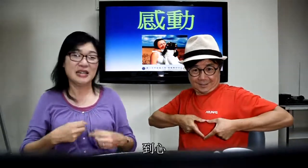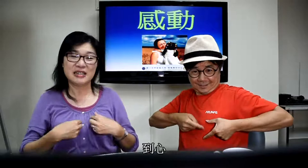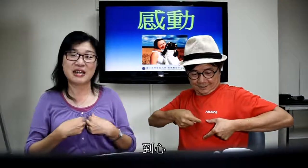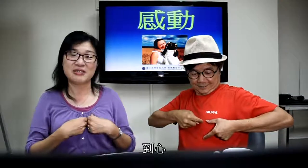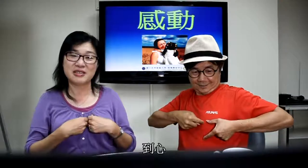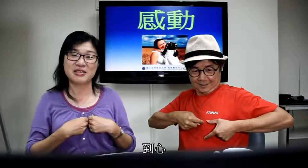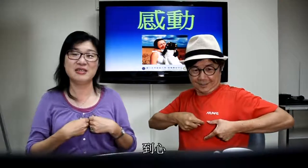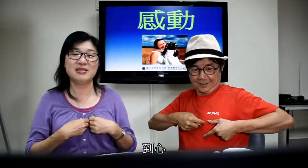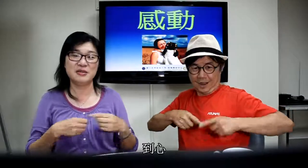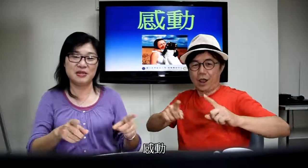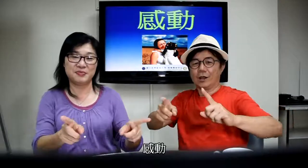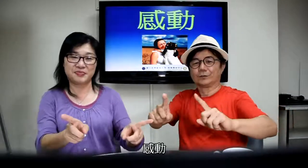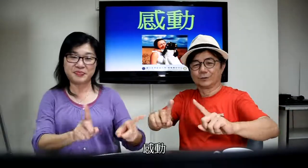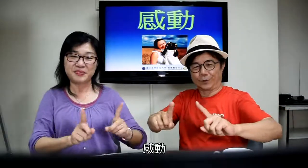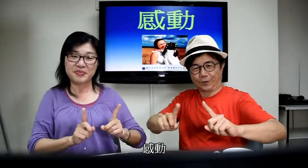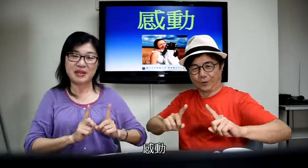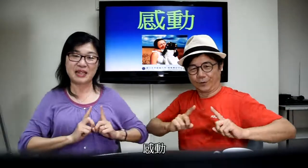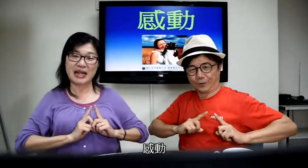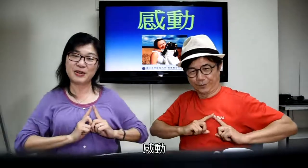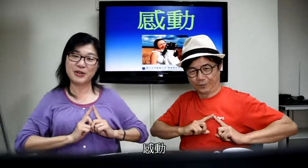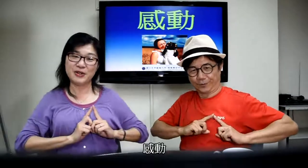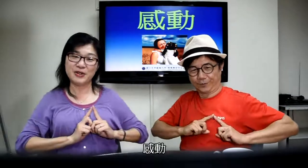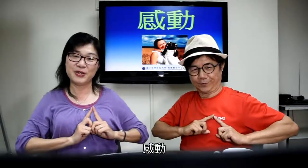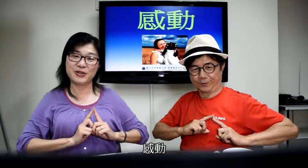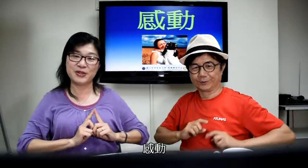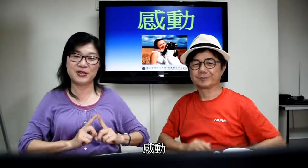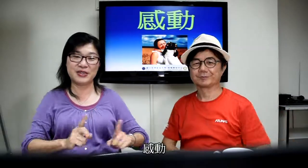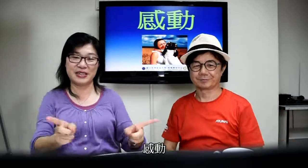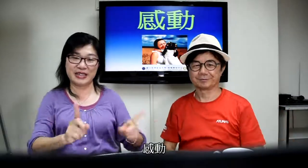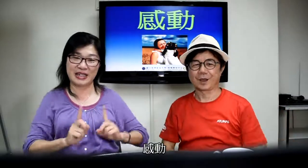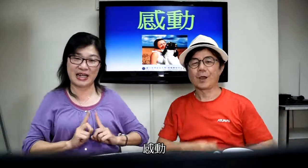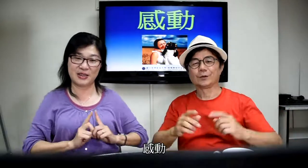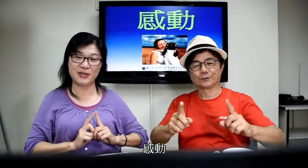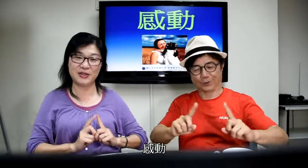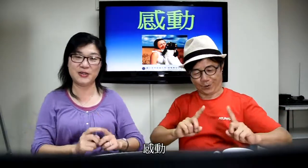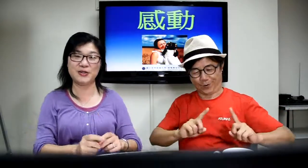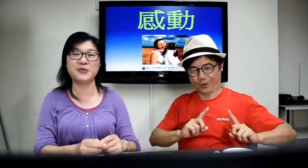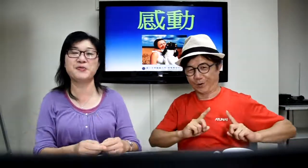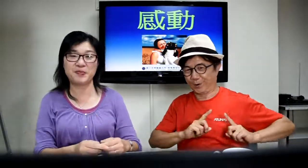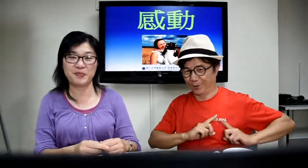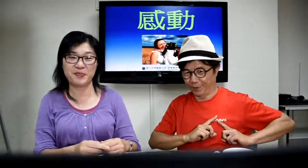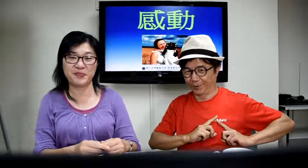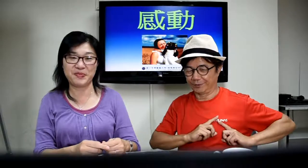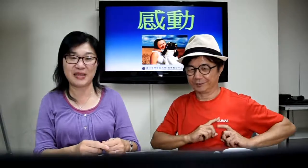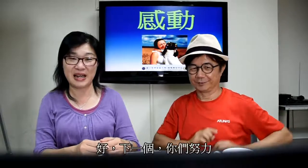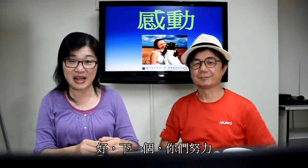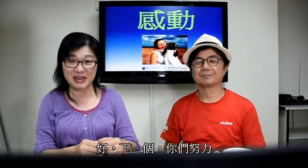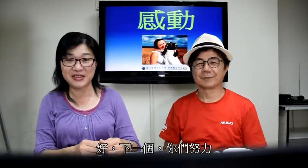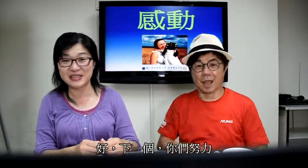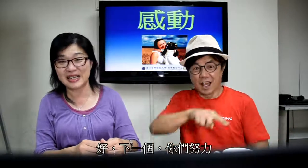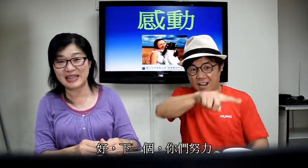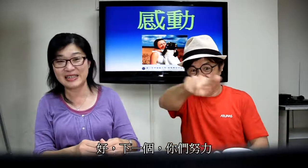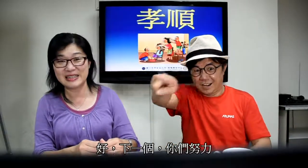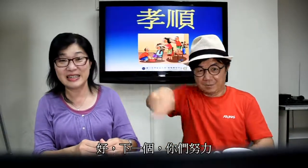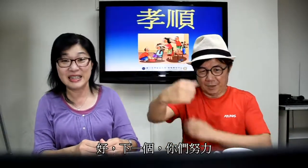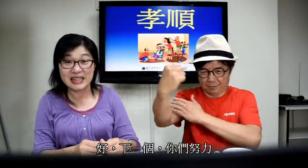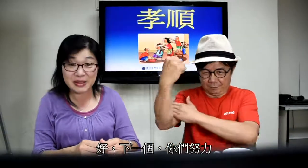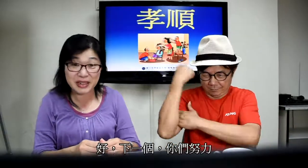到心，感动，感动。好，下一个，你们努